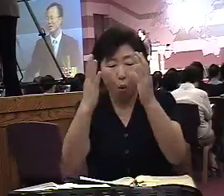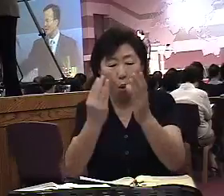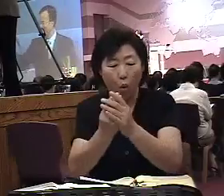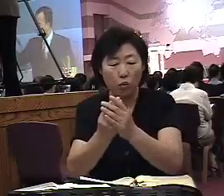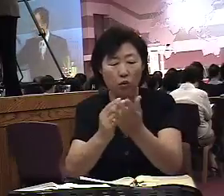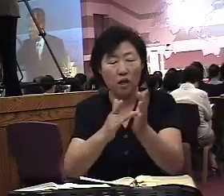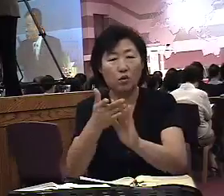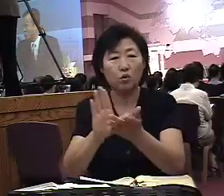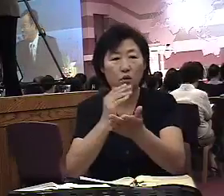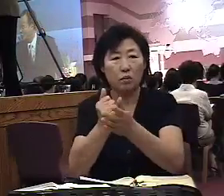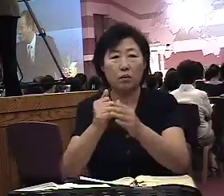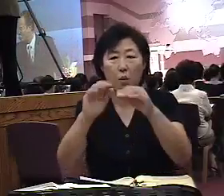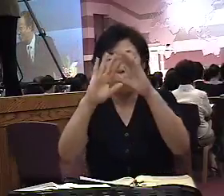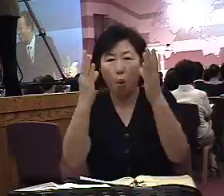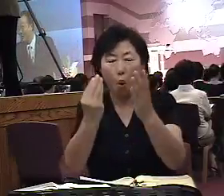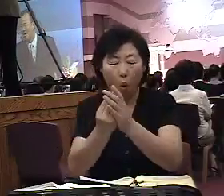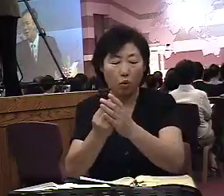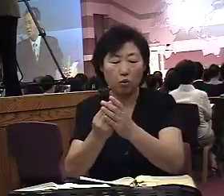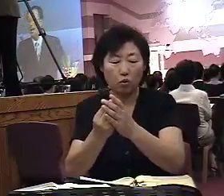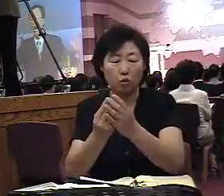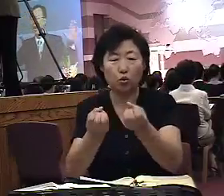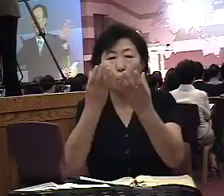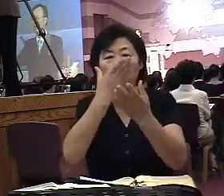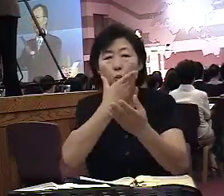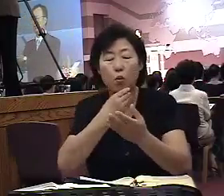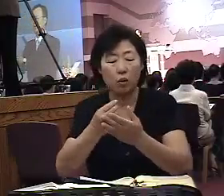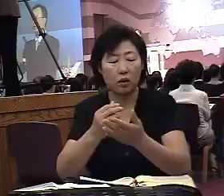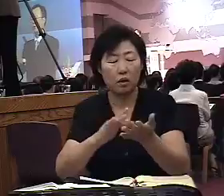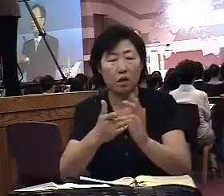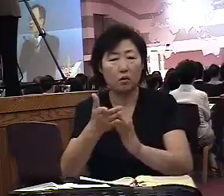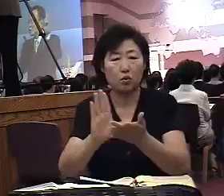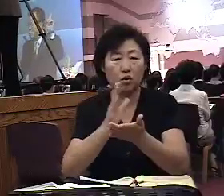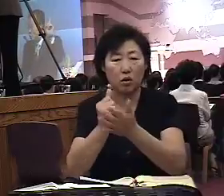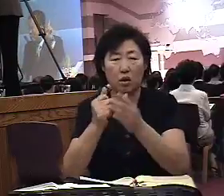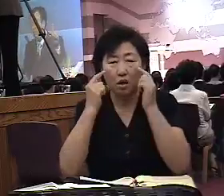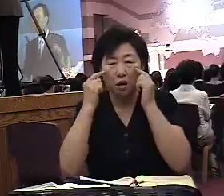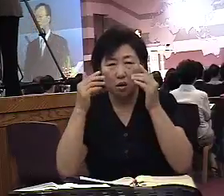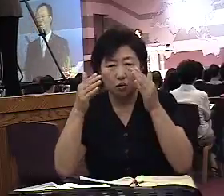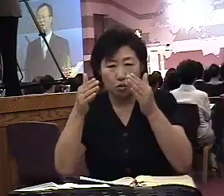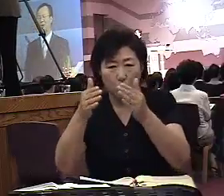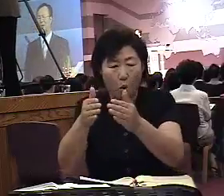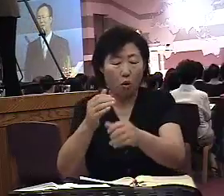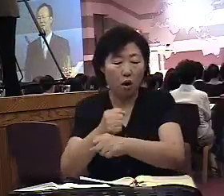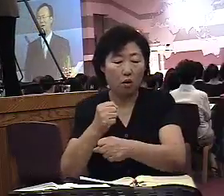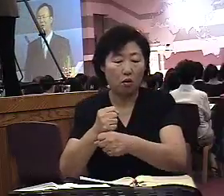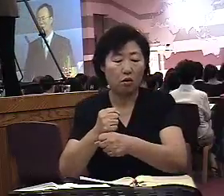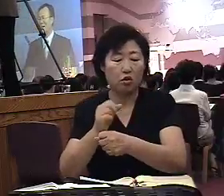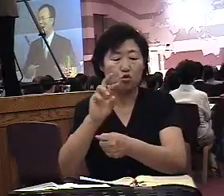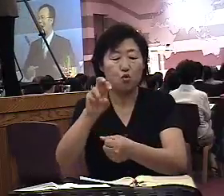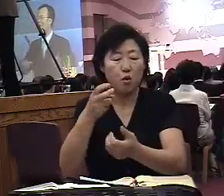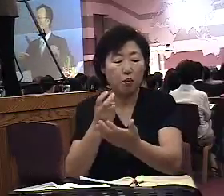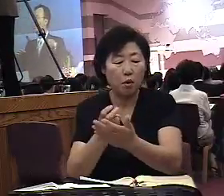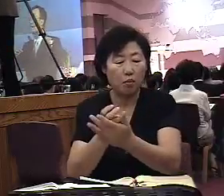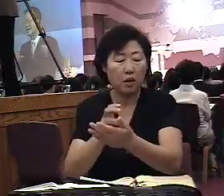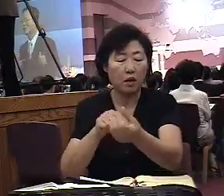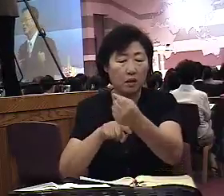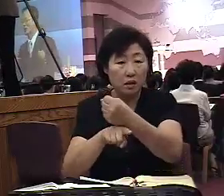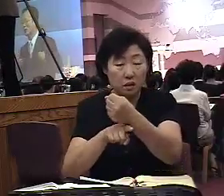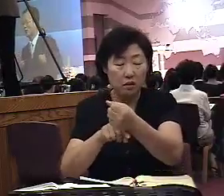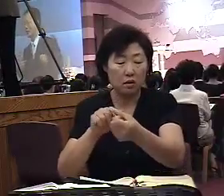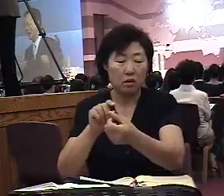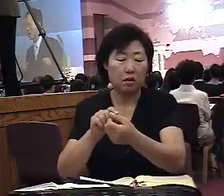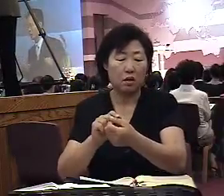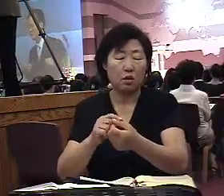땅에 이르는 예수 그리스도를 주목하게 하는 것이 하나님의 뜻이었고 율법을 통해서도 우리가 우리